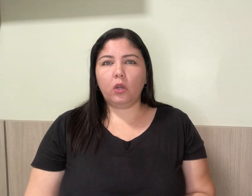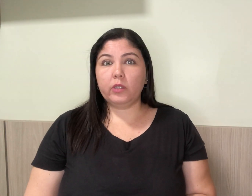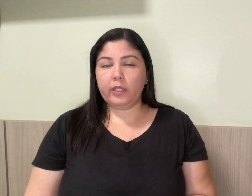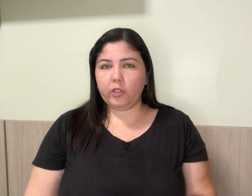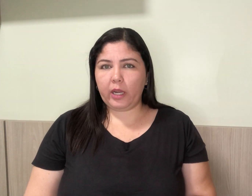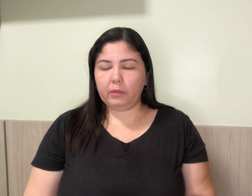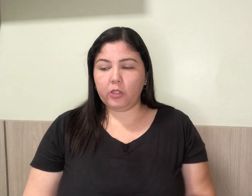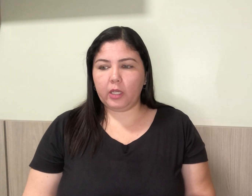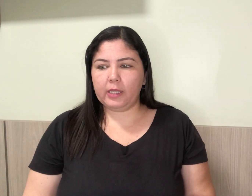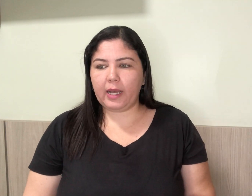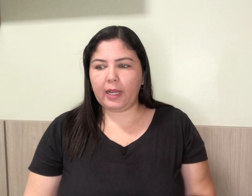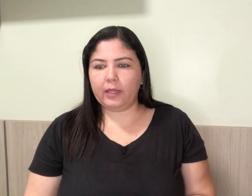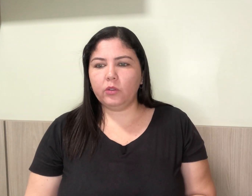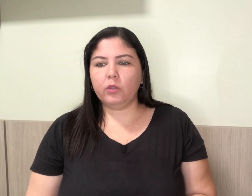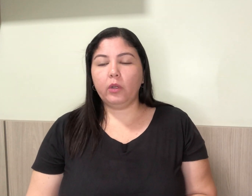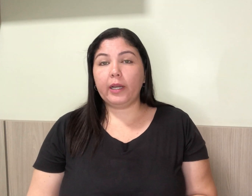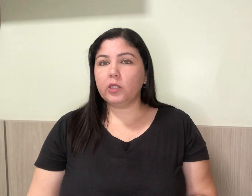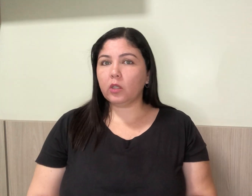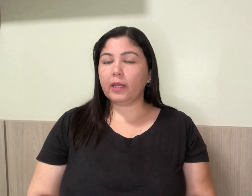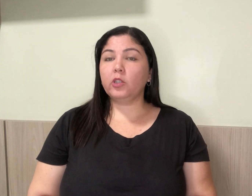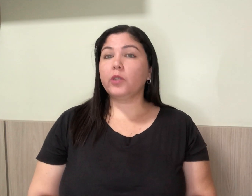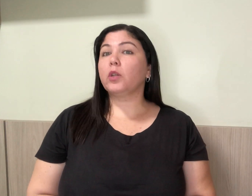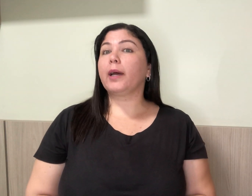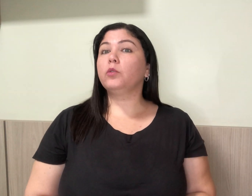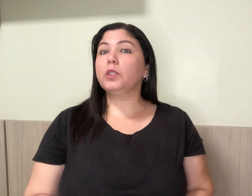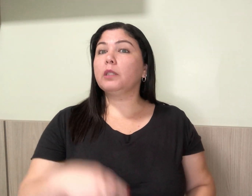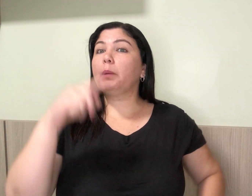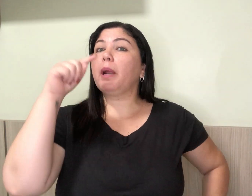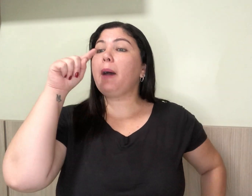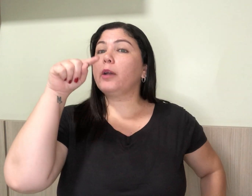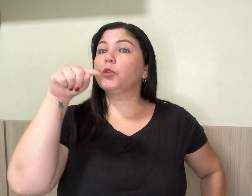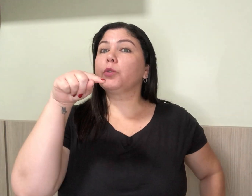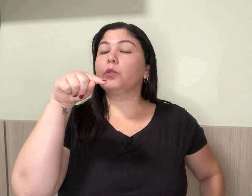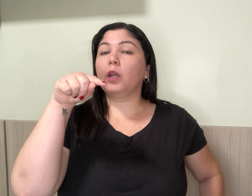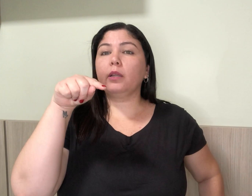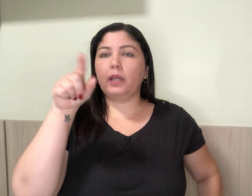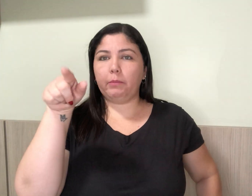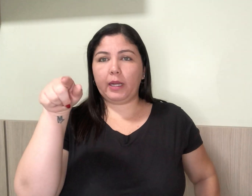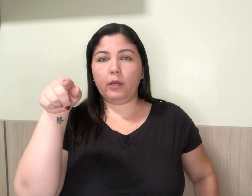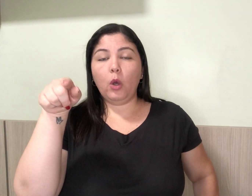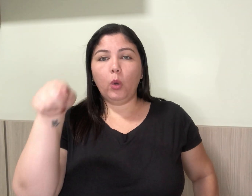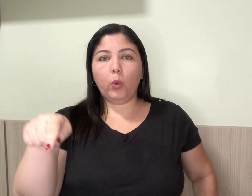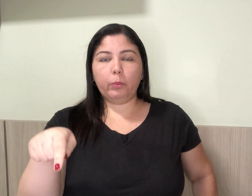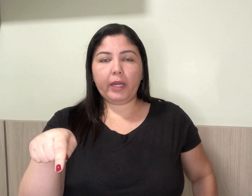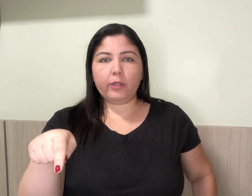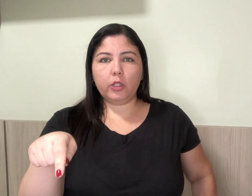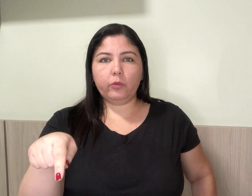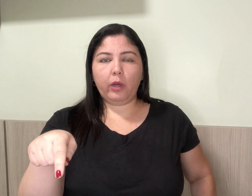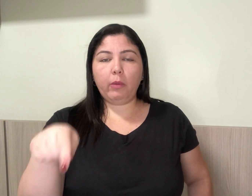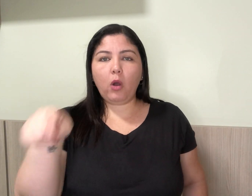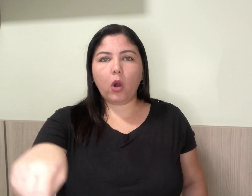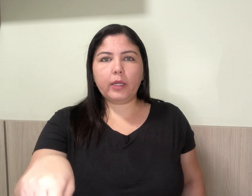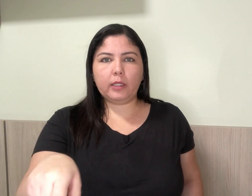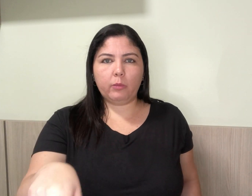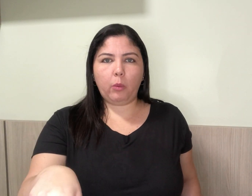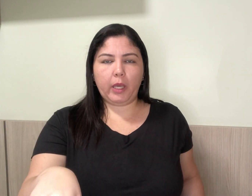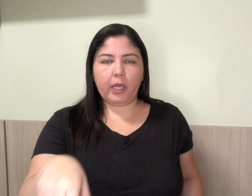olhos ligeiramente arregalados e o olhar direcionado de cima para baixo, né? Que o imperativo é uma ordem normalmente,